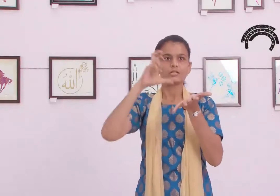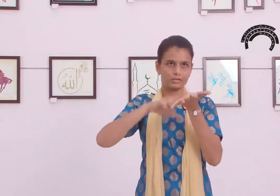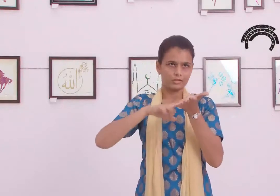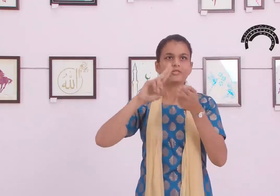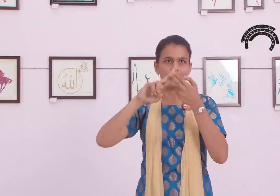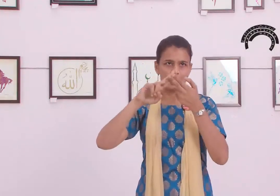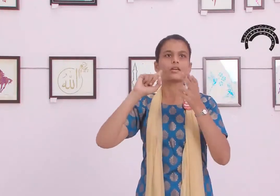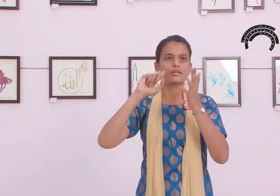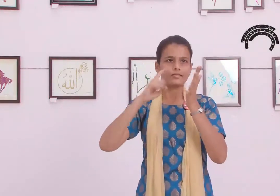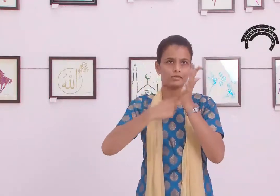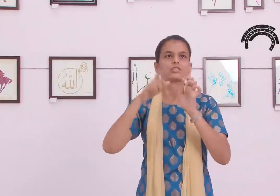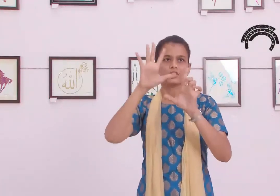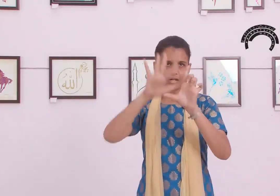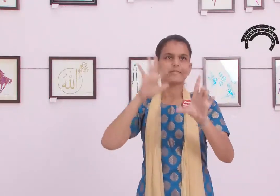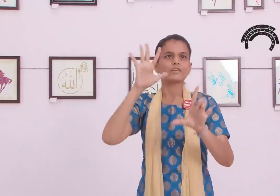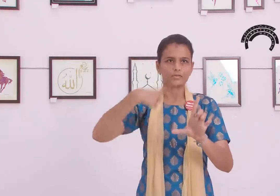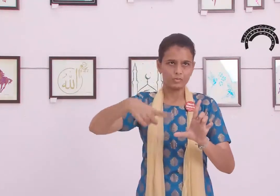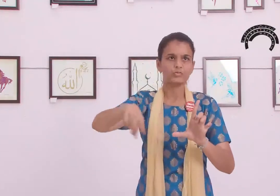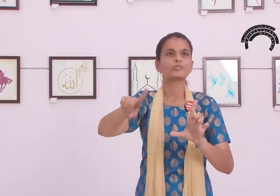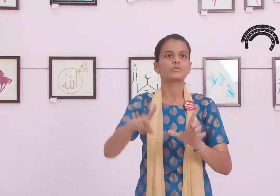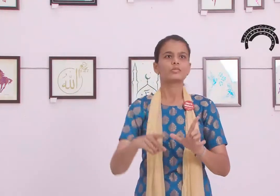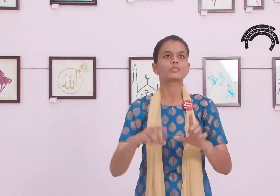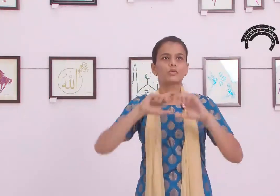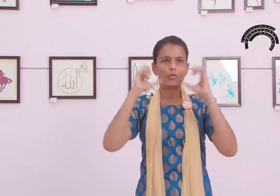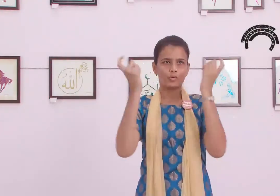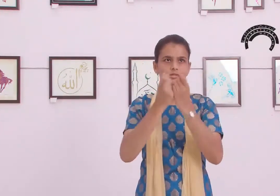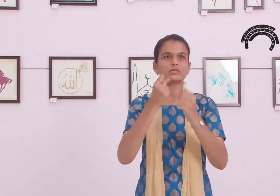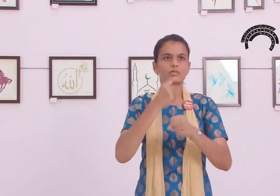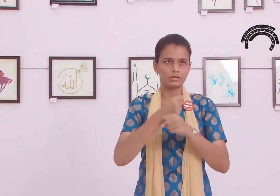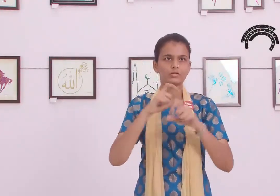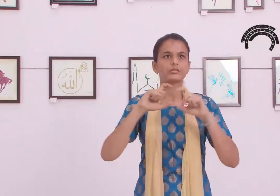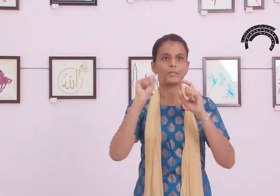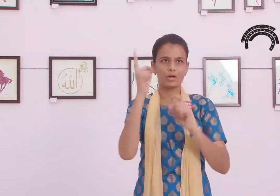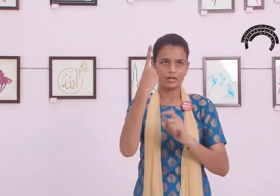કોર્સ કર્યો છે, એમાંથી ઓલ ગુજરાતમાંથી ફર્સ્ટ નંબરે આવ્યા છે.